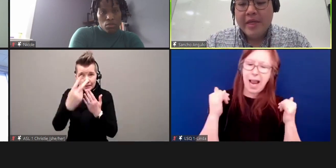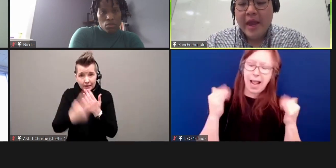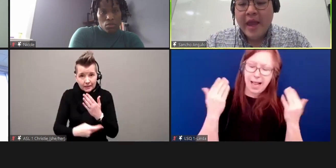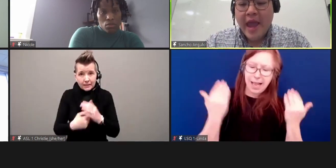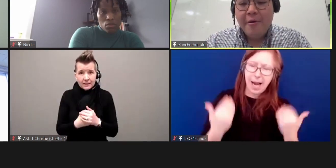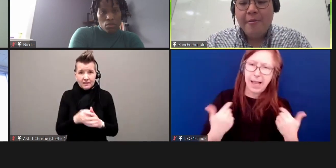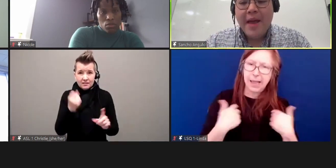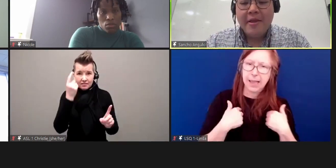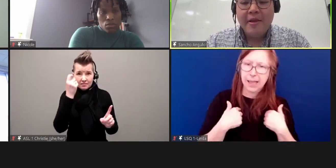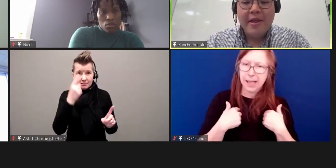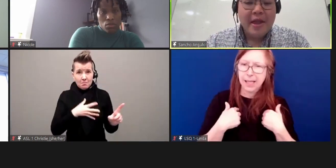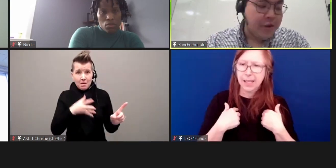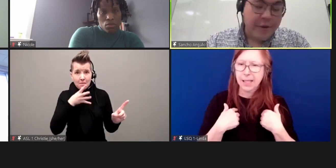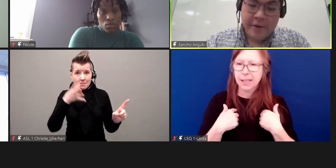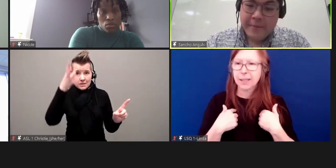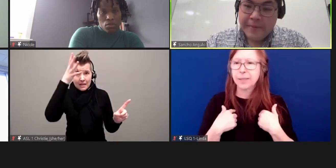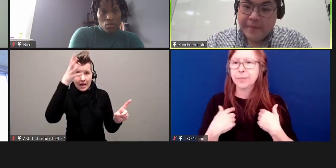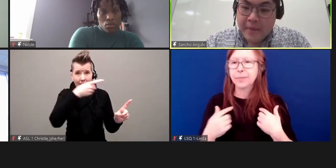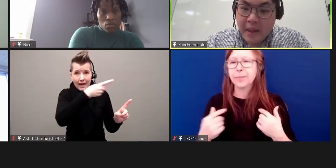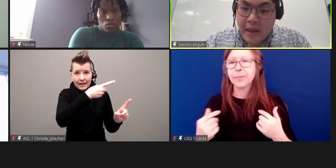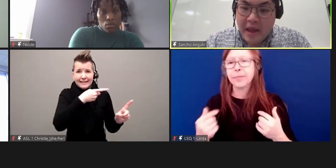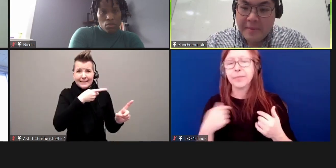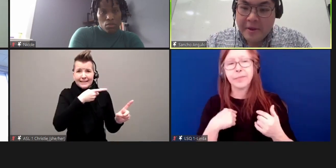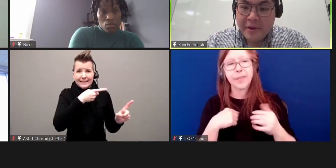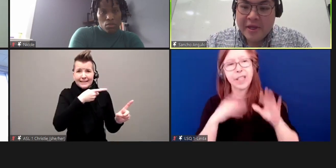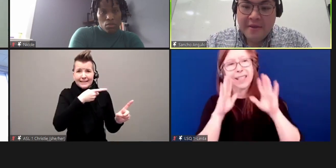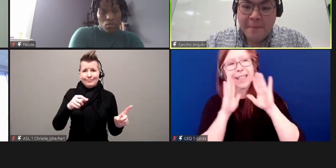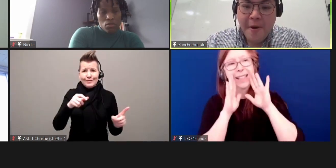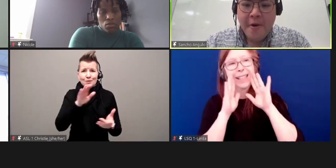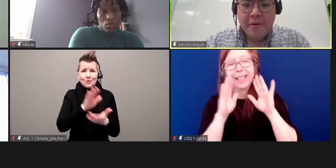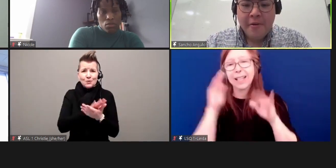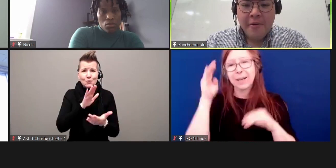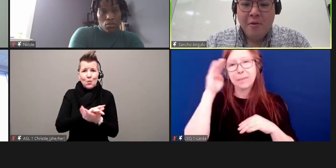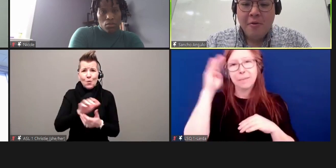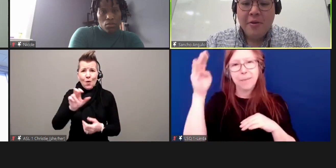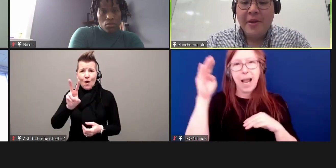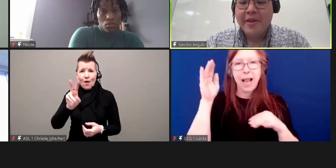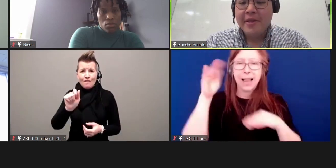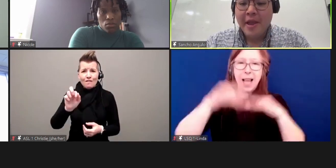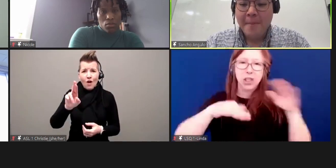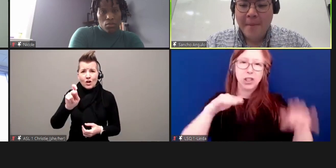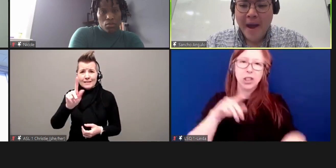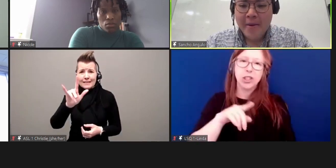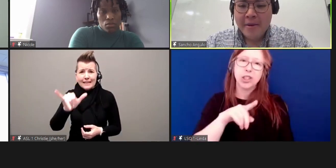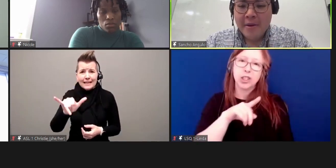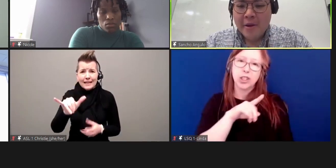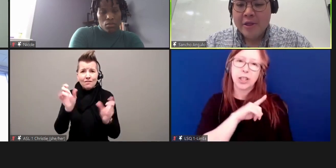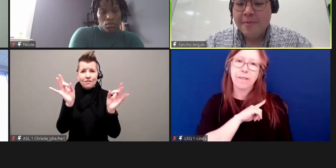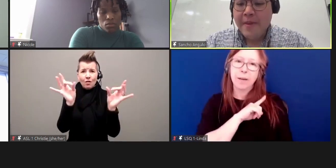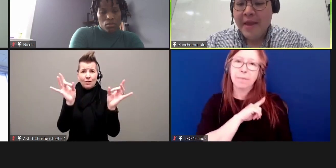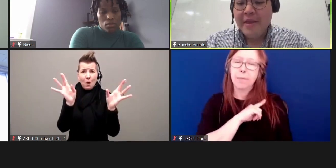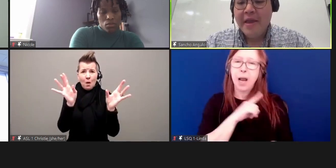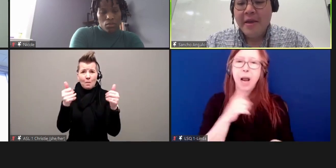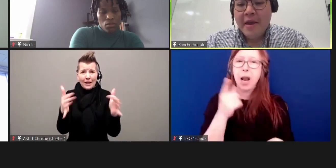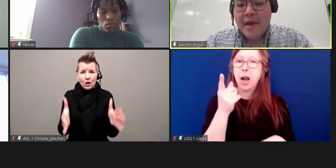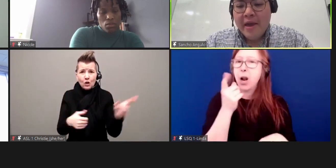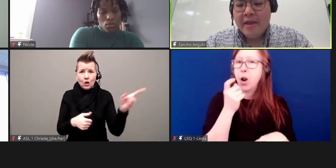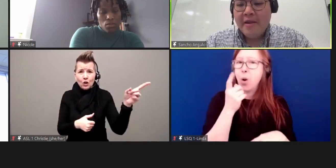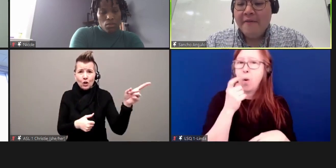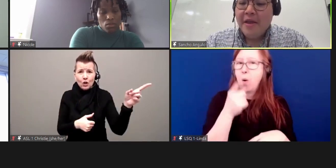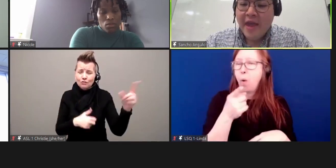Où j'ai crié au maître nageur que j'avais peur que l'eau ne me retienne pas, que je